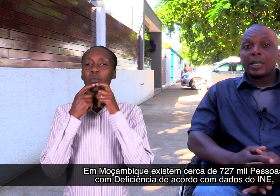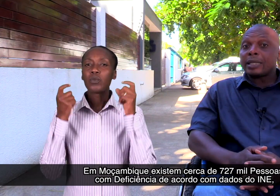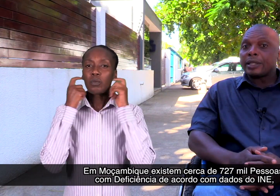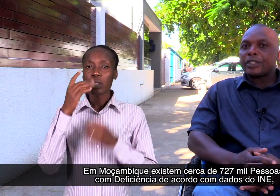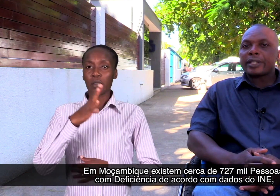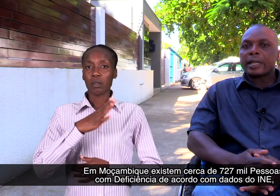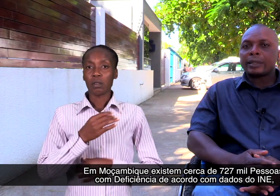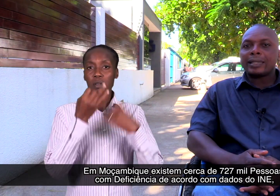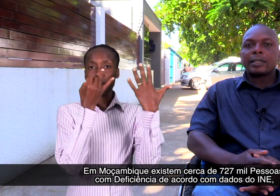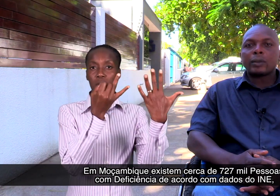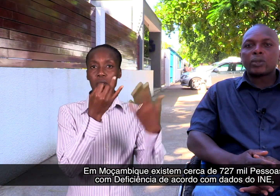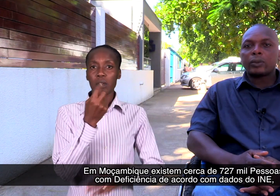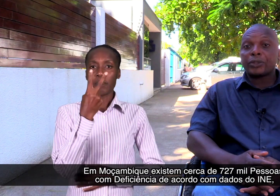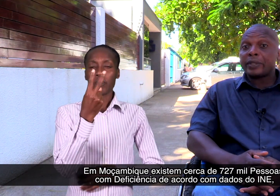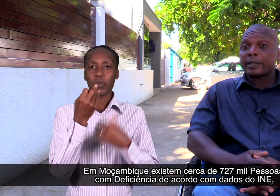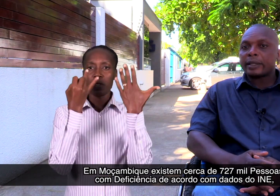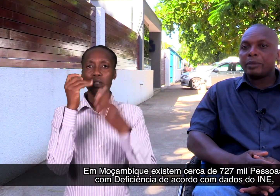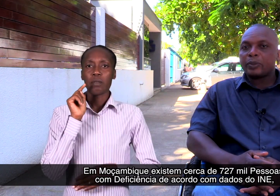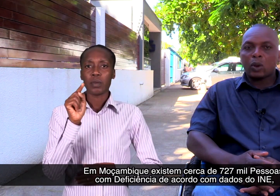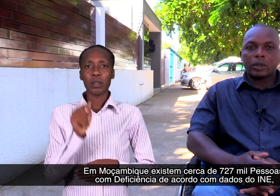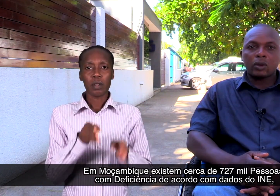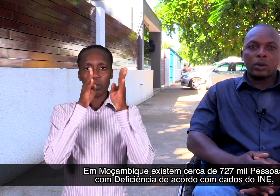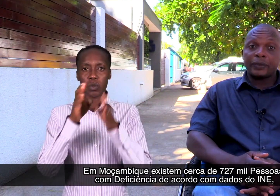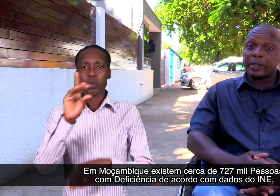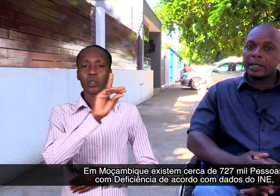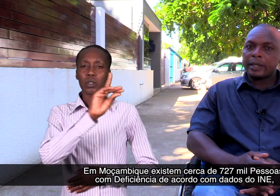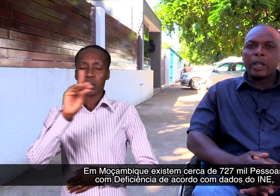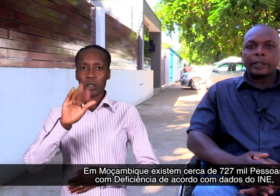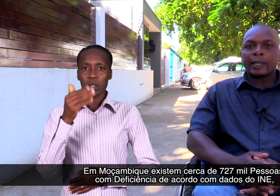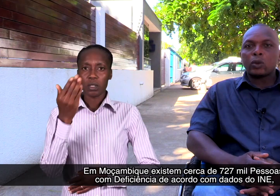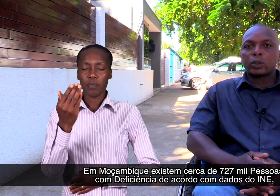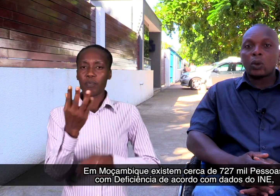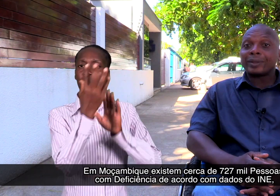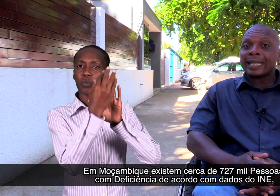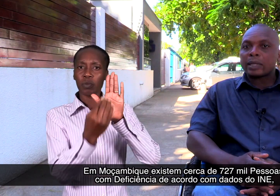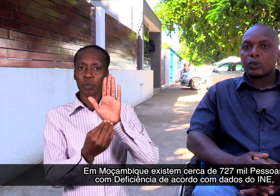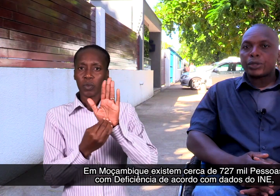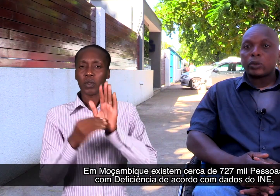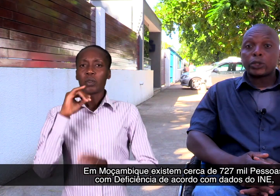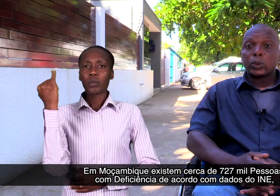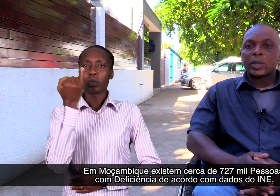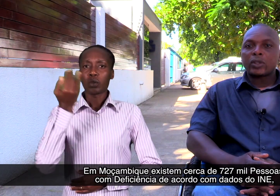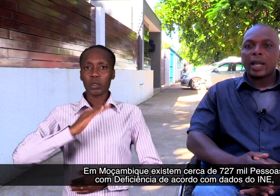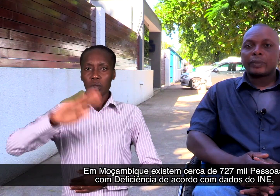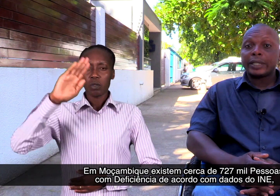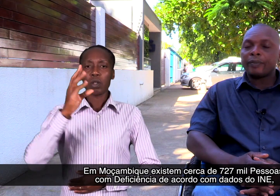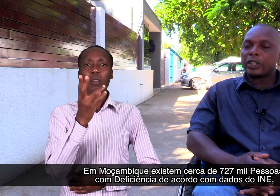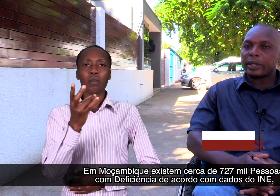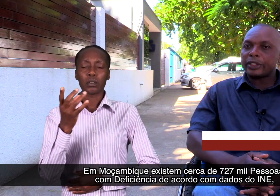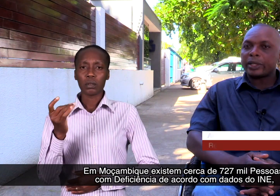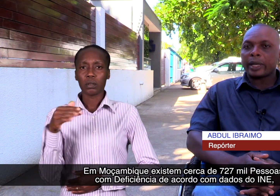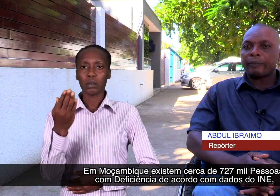Em Moçambique existem cerca de 727 mil pessoas com deficiência, de acordo com dados do Instituto Nacional